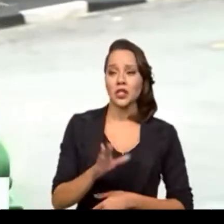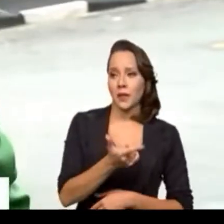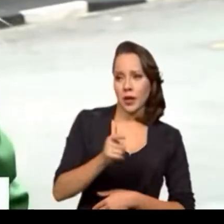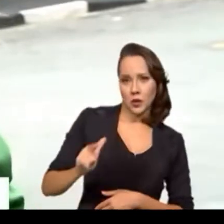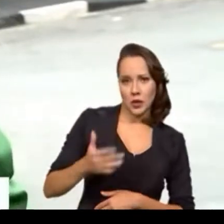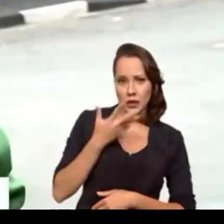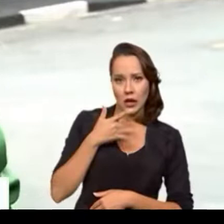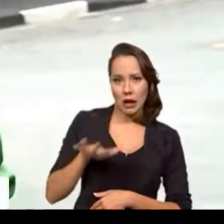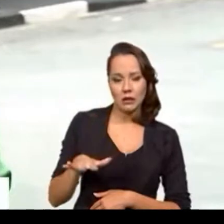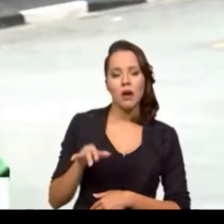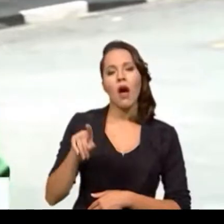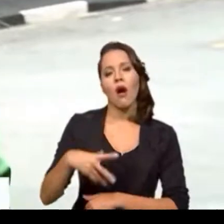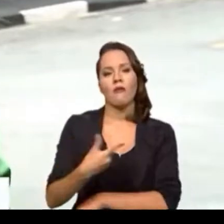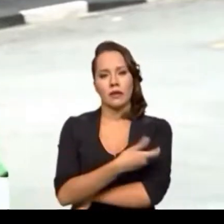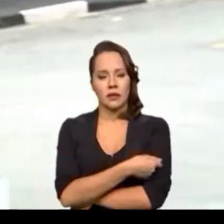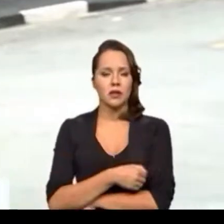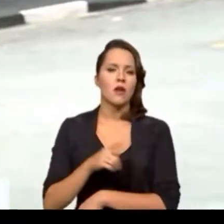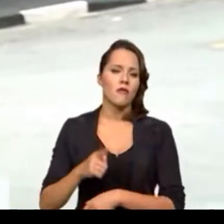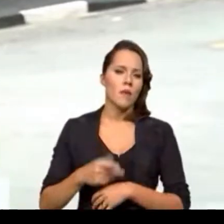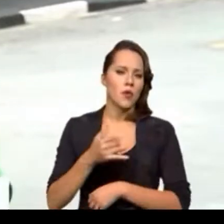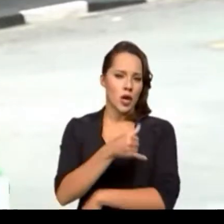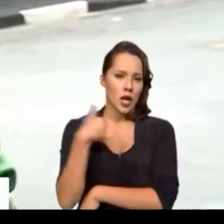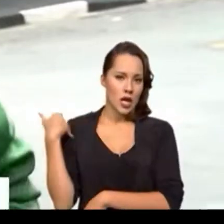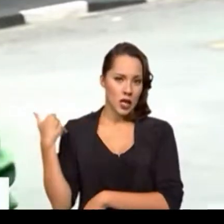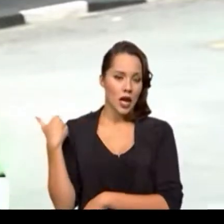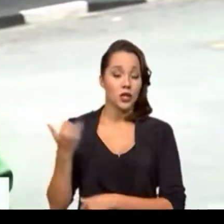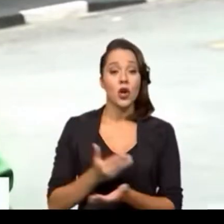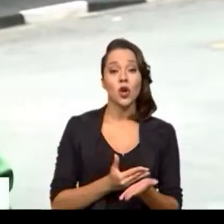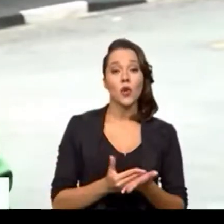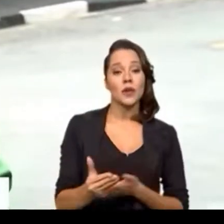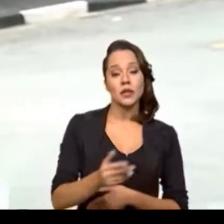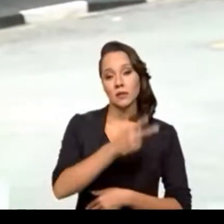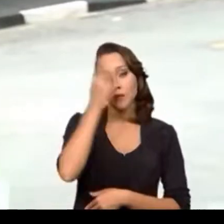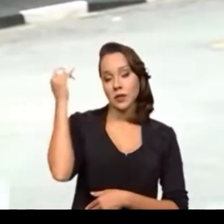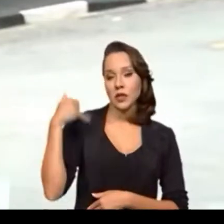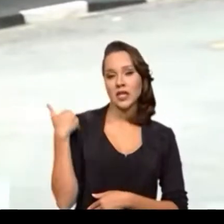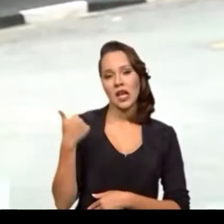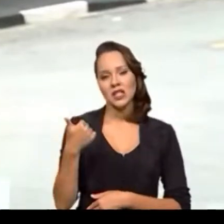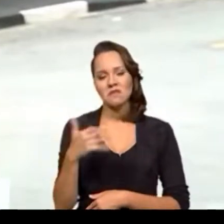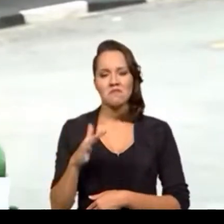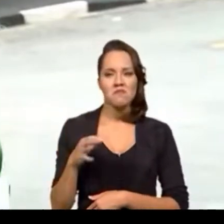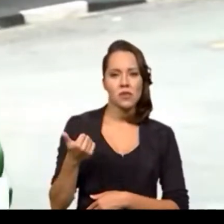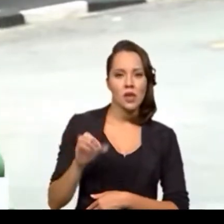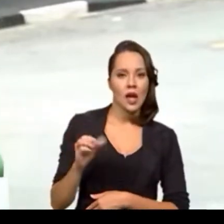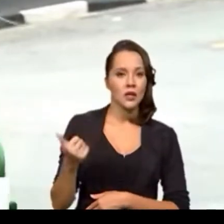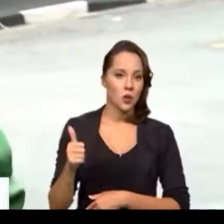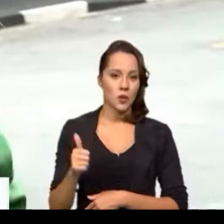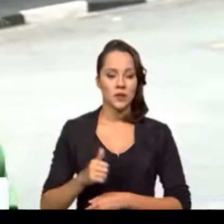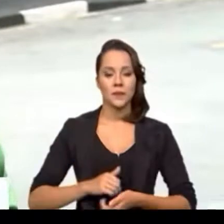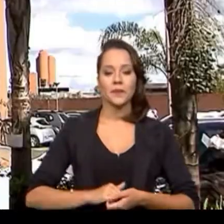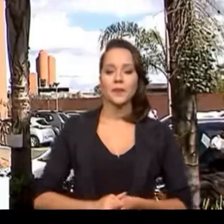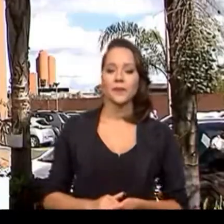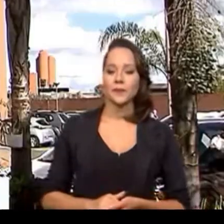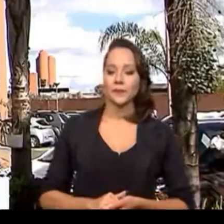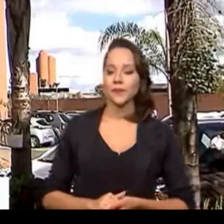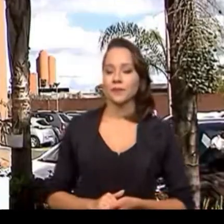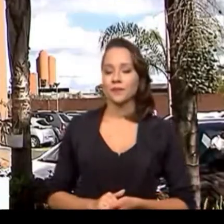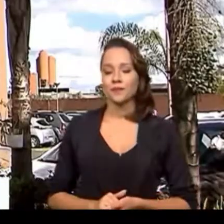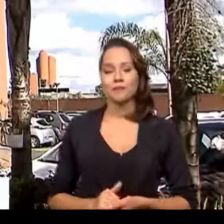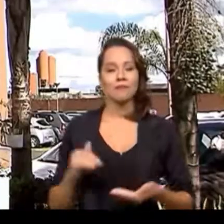as outras crianças afinação será com faixa etária começando pelas que tem entre 10 e 11 anos de idade